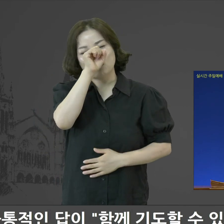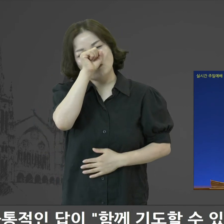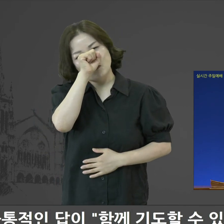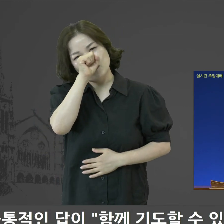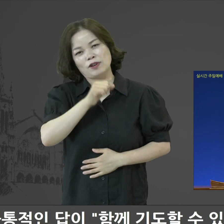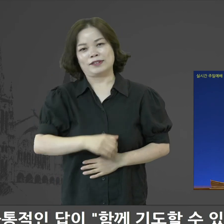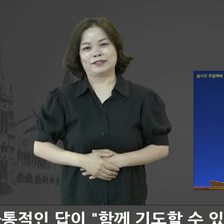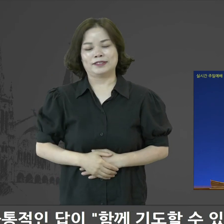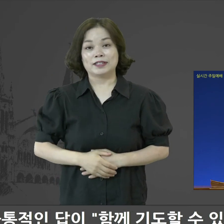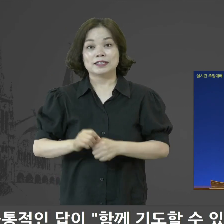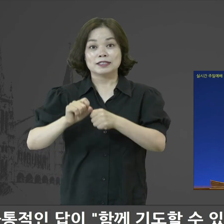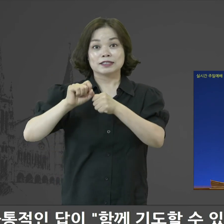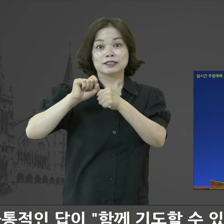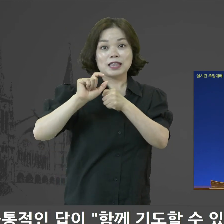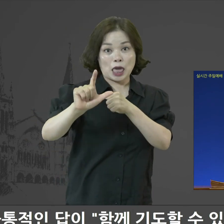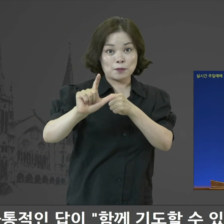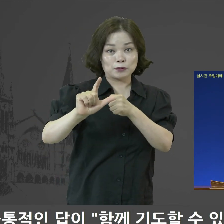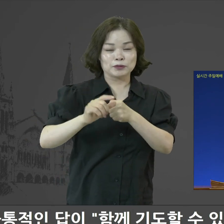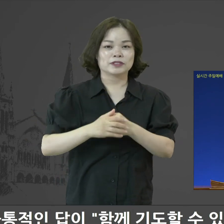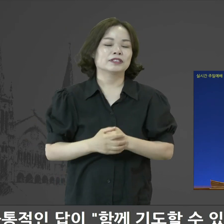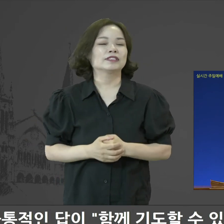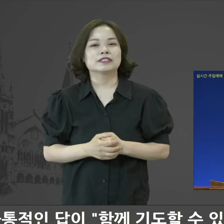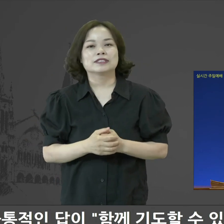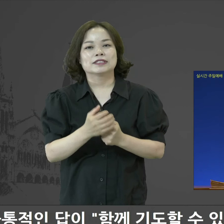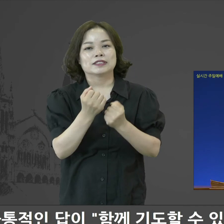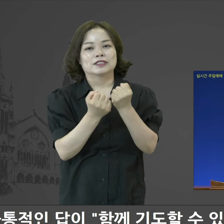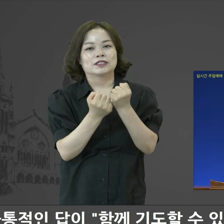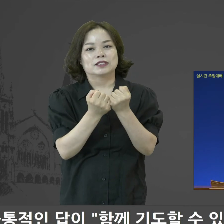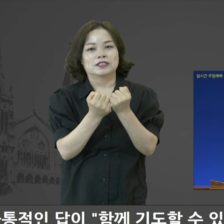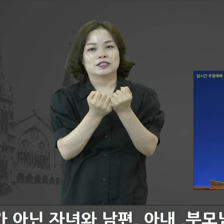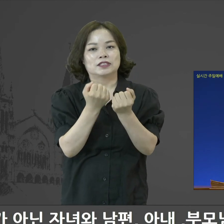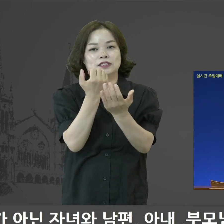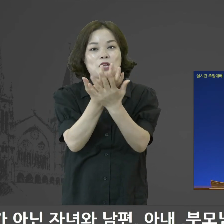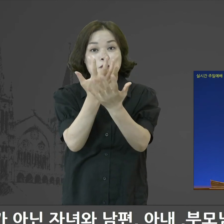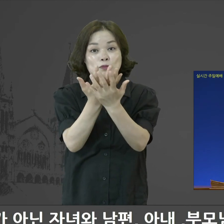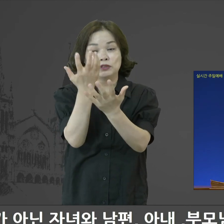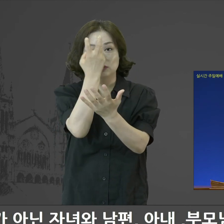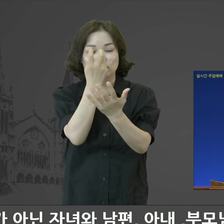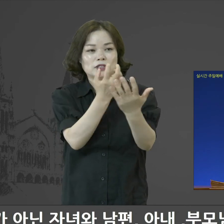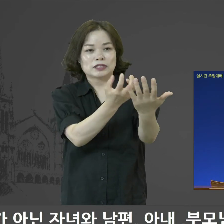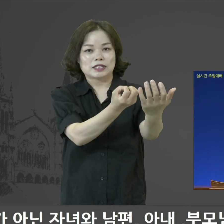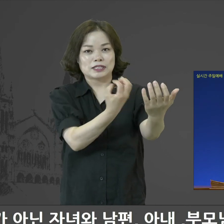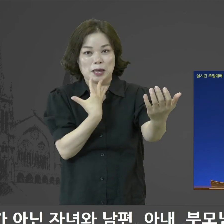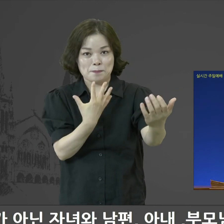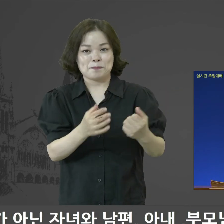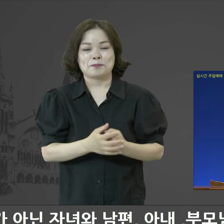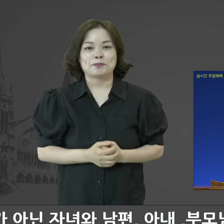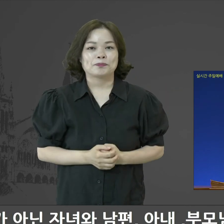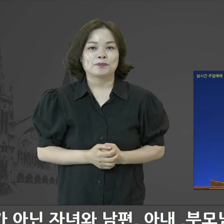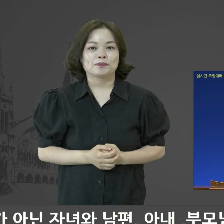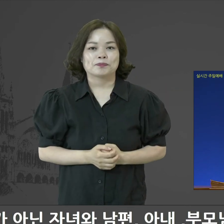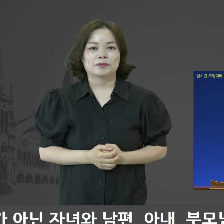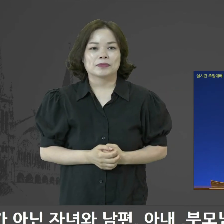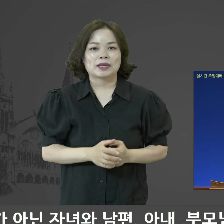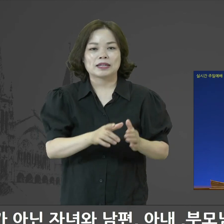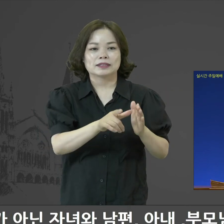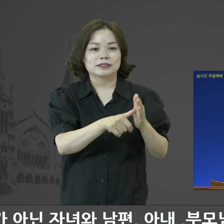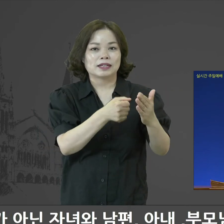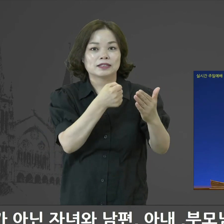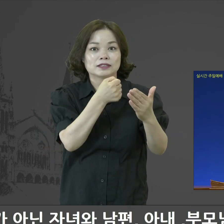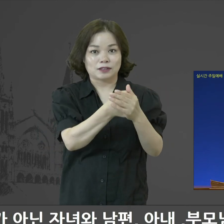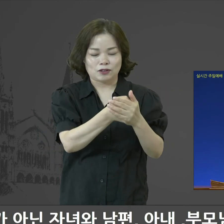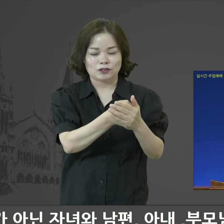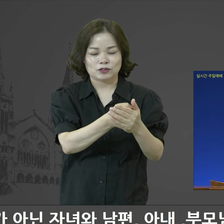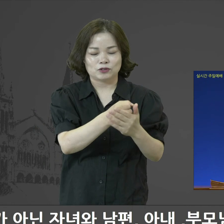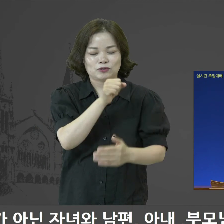이게 대부분의 그 설문 답이었습니다. 그리고 시간을 정해놓고